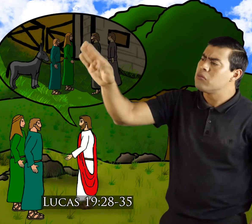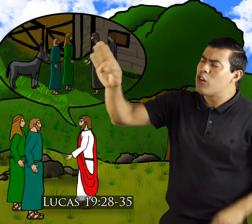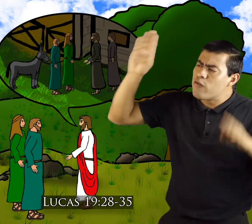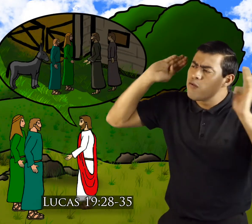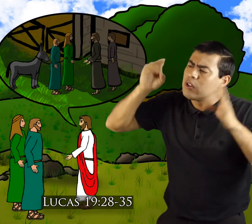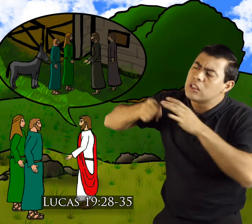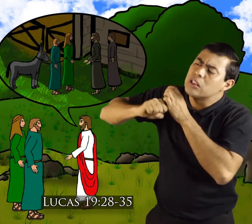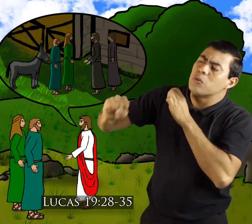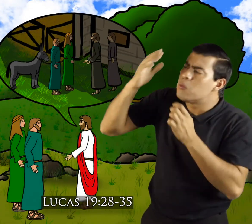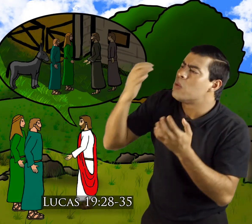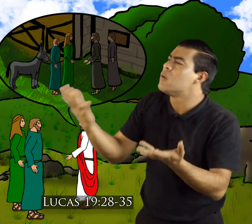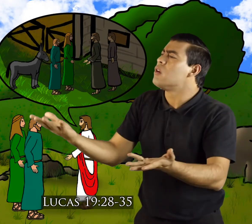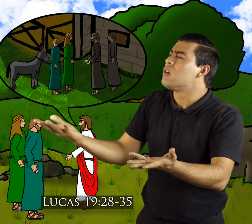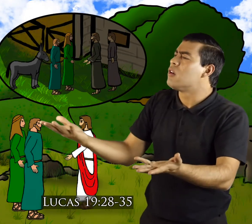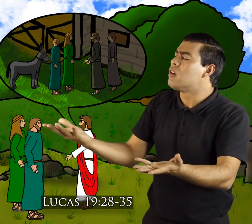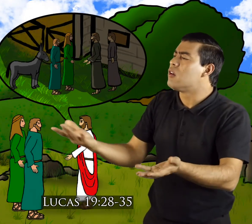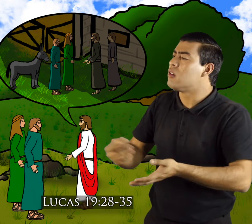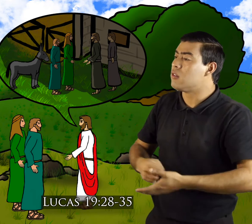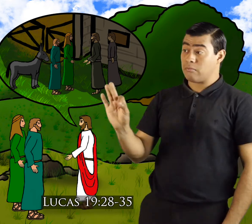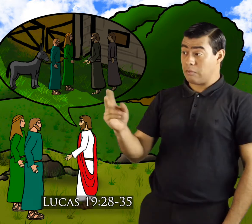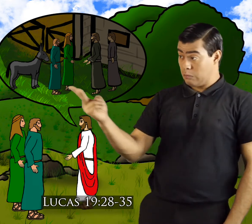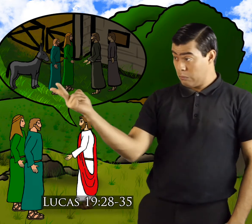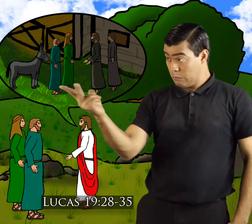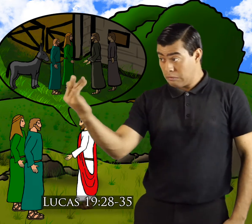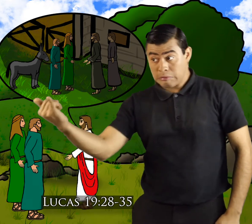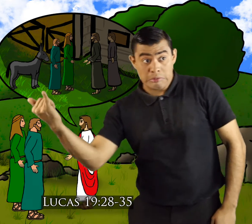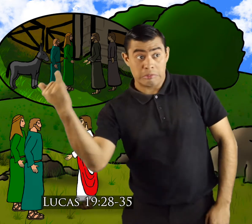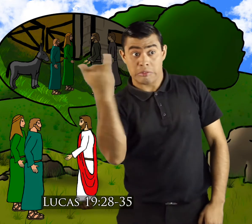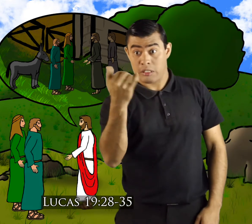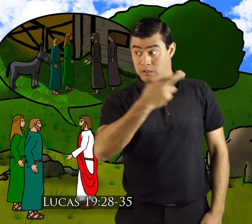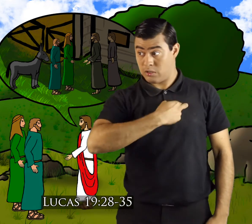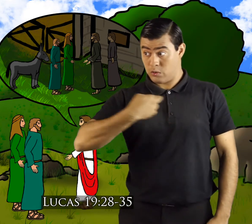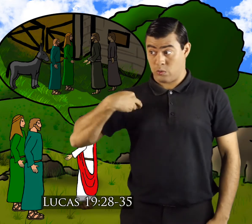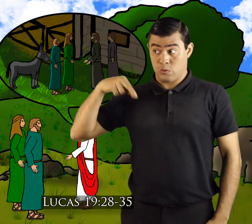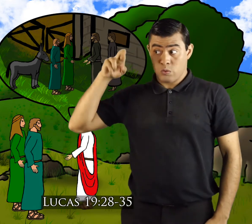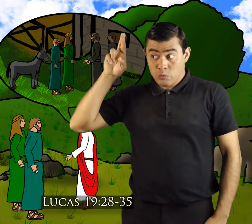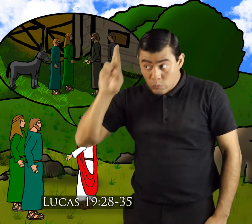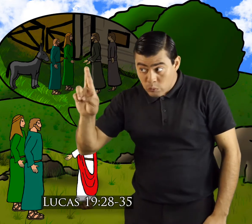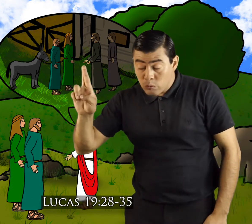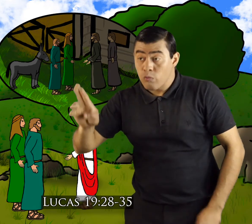llevando, díganle que es porque el Señor, el Maestro, quiere y necesita el burro.